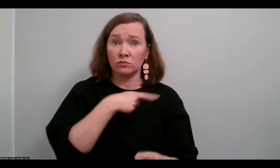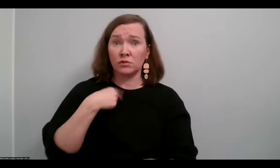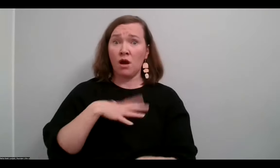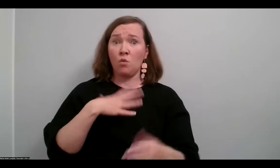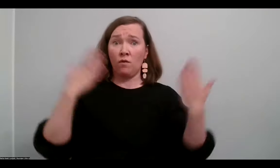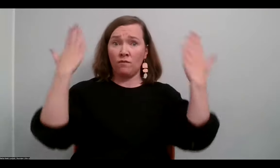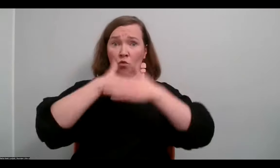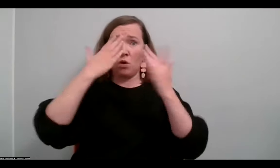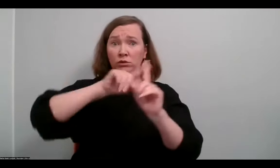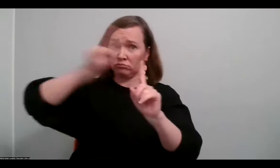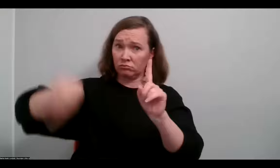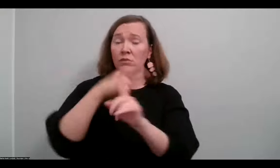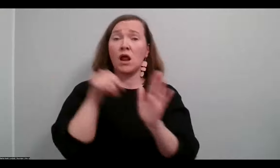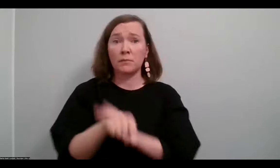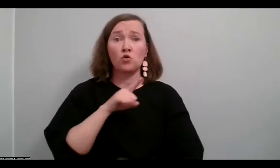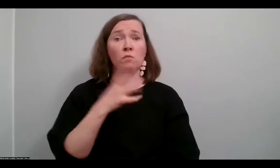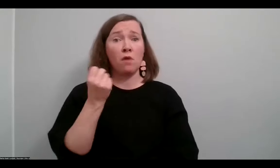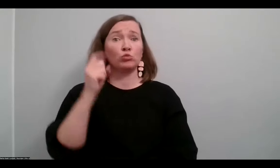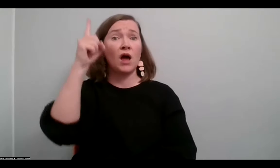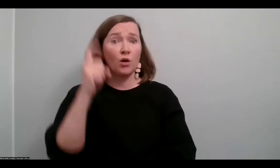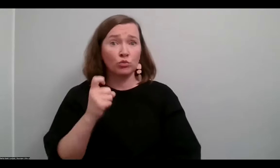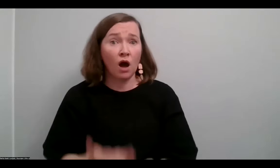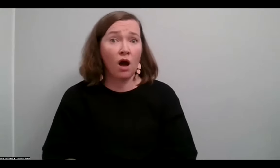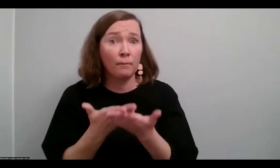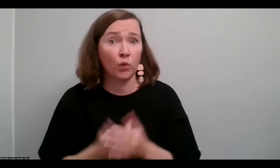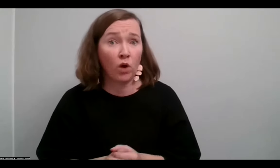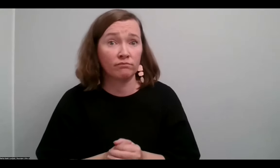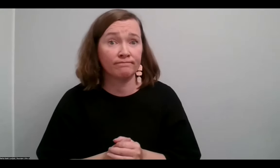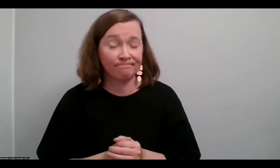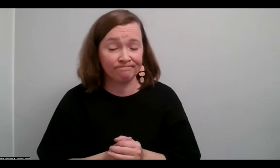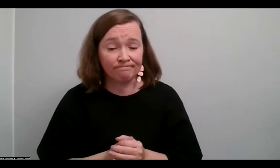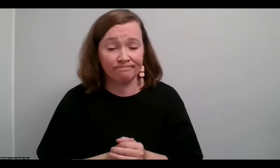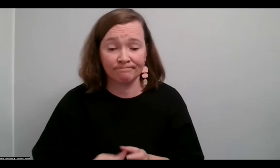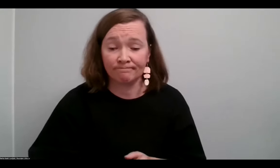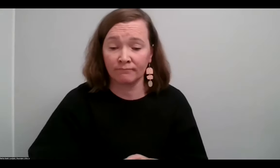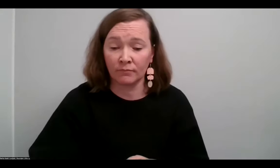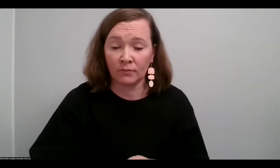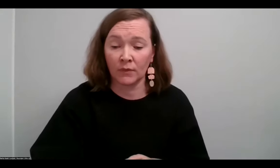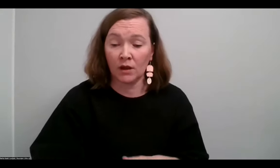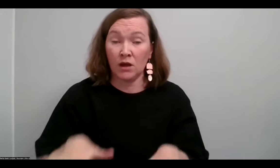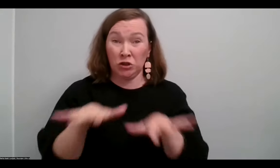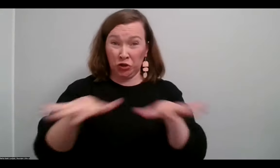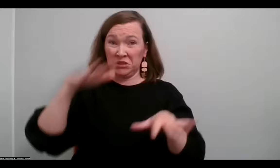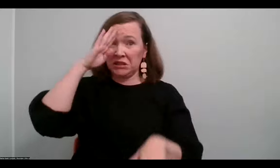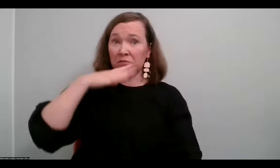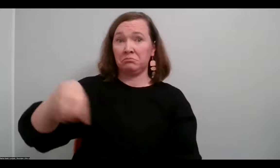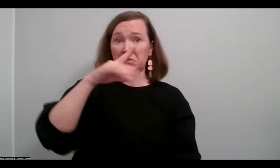omaa kieltämme. Myös haluamme vuorokauden ympäri mahdollisuuden hälyttää apua, jos